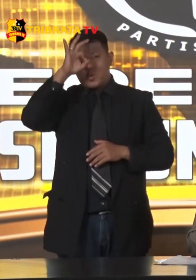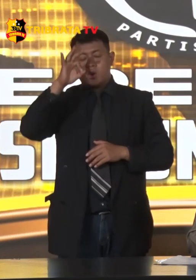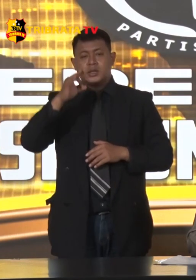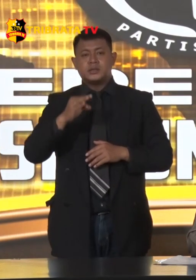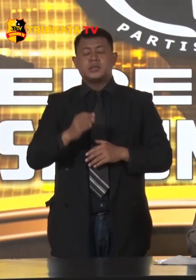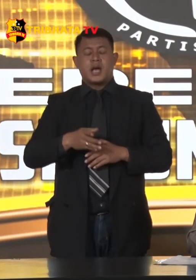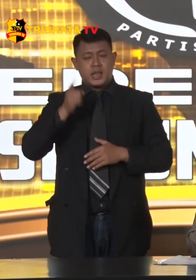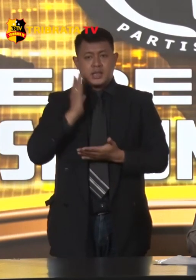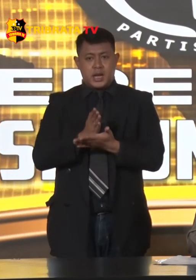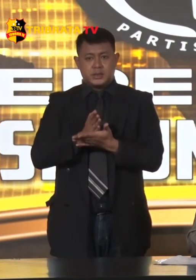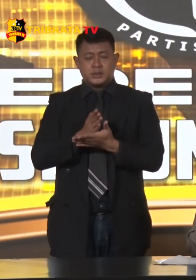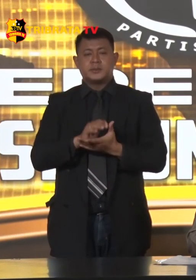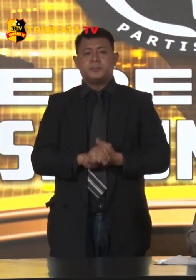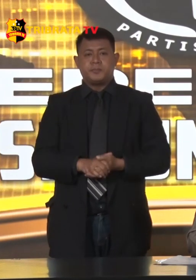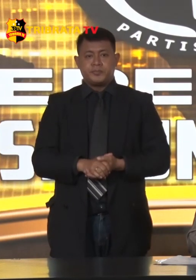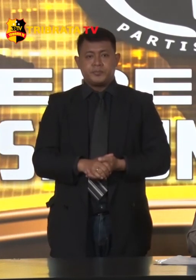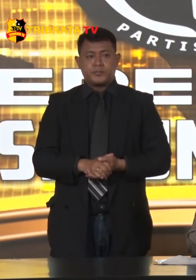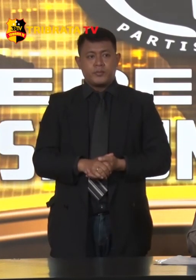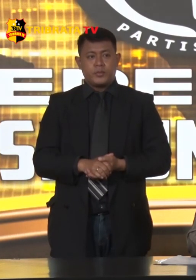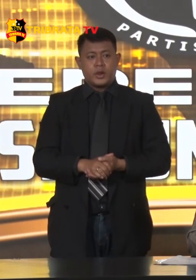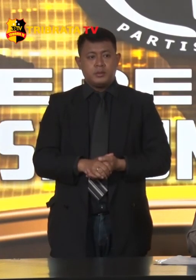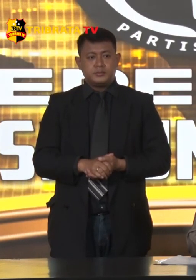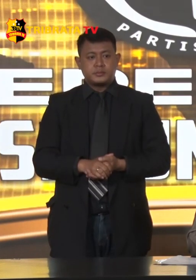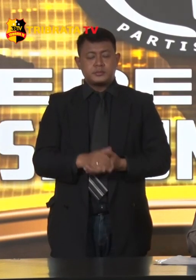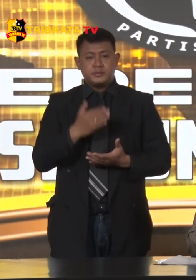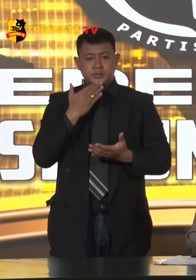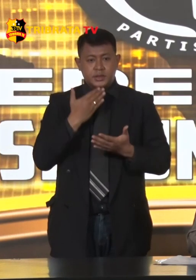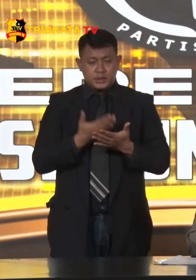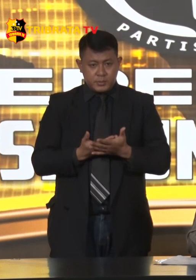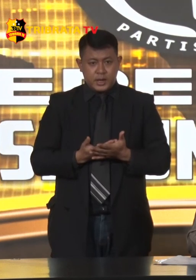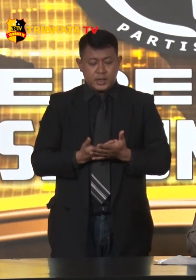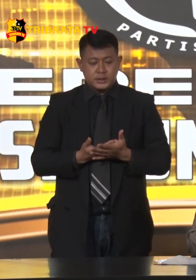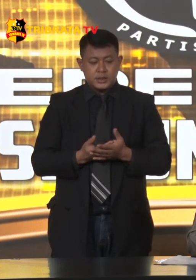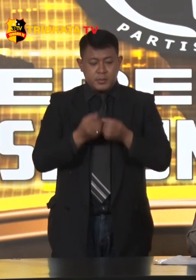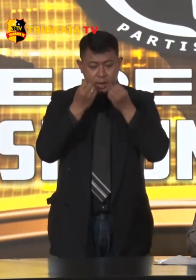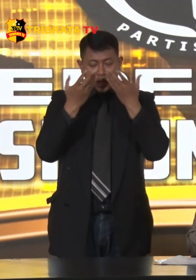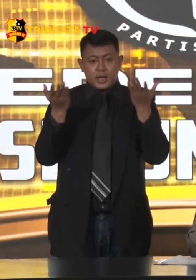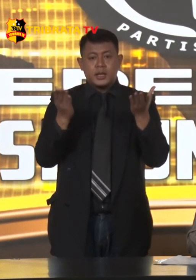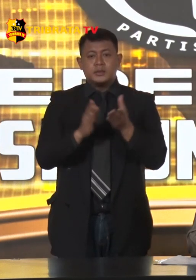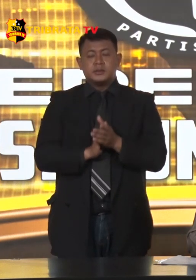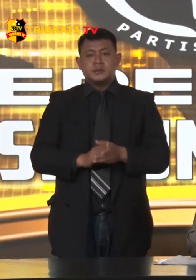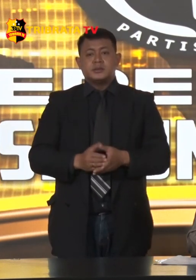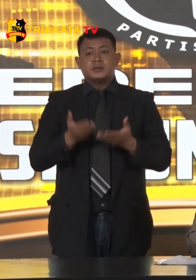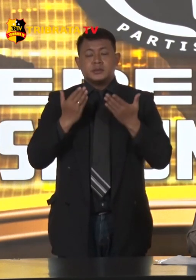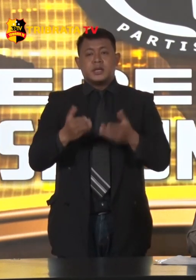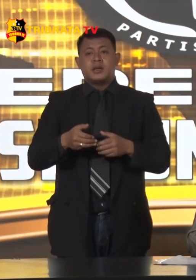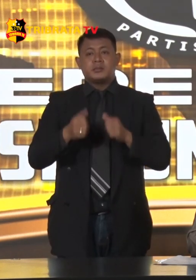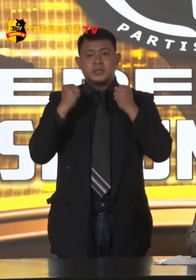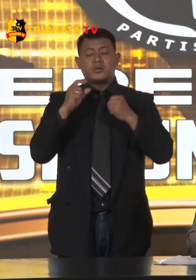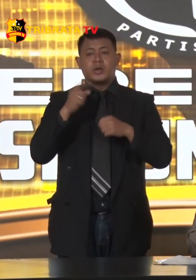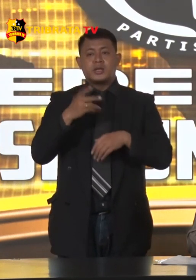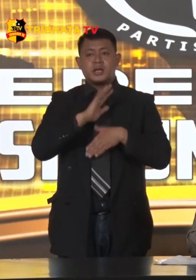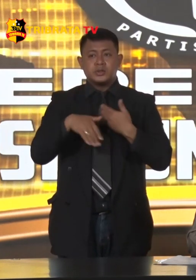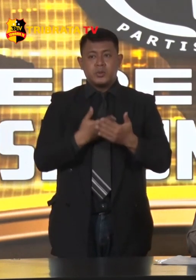mengambil langkah-langkah. Ya. Baik, rekan-rekan sekalian, terima kasih atas segala perhatiannya. Salam sehat untuk kita semua.